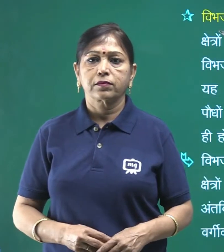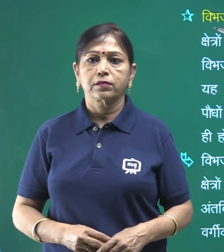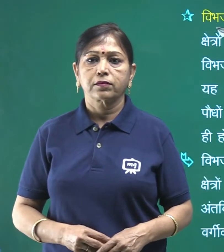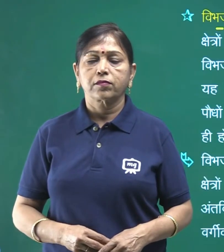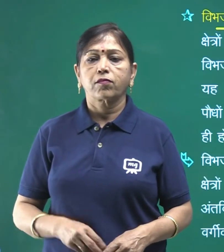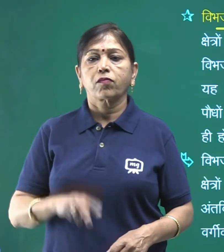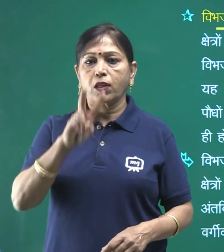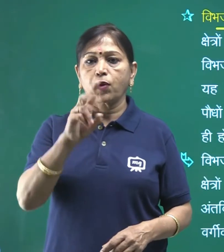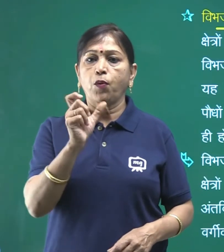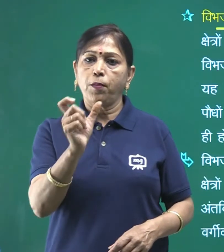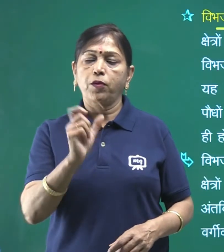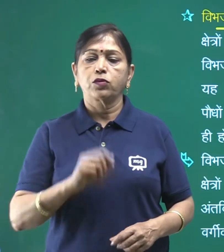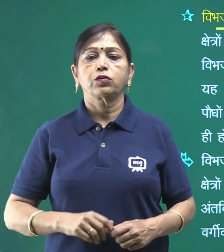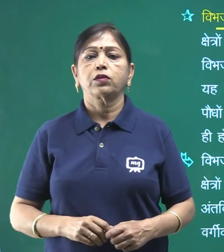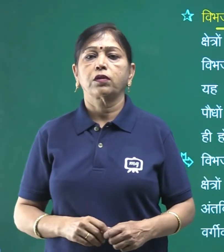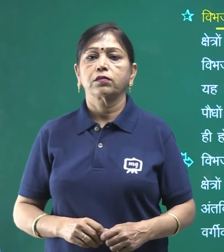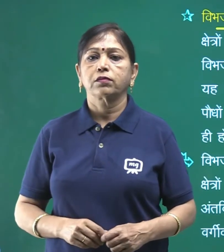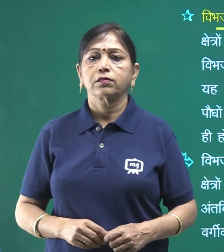विभजोतक